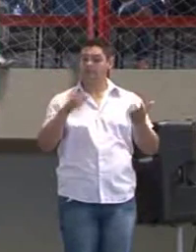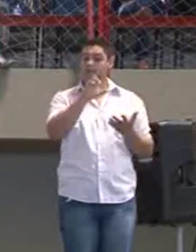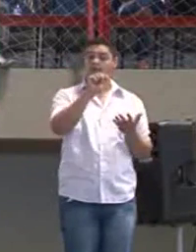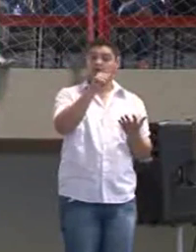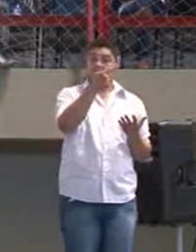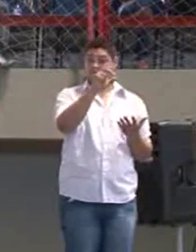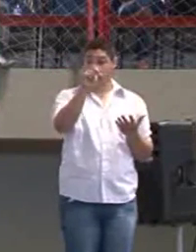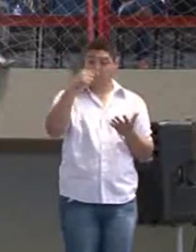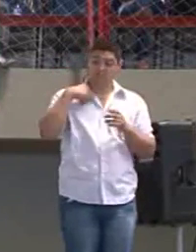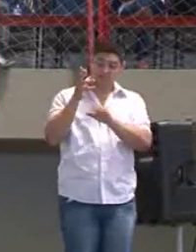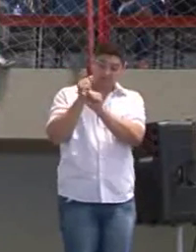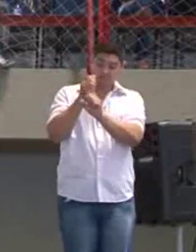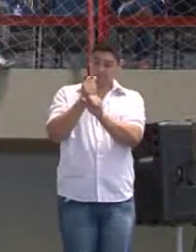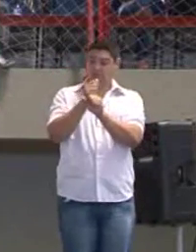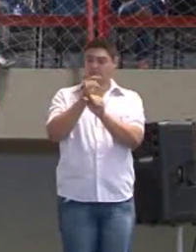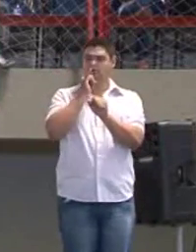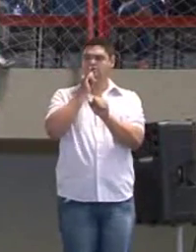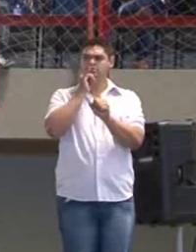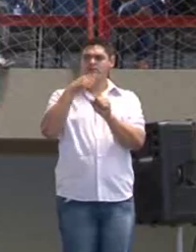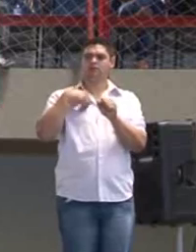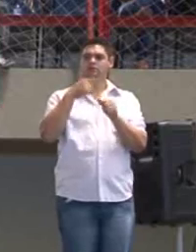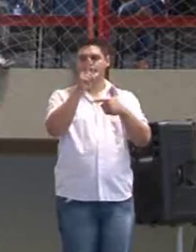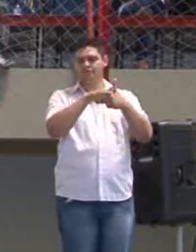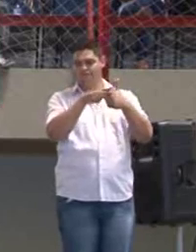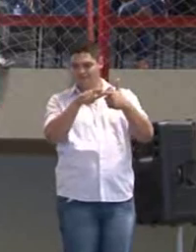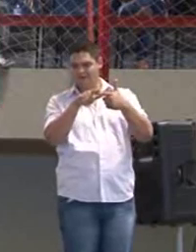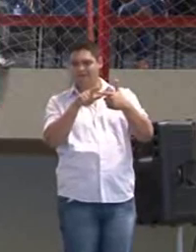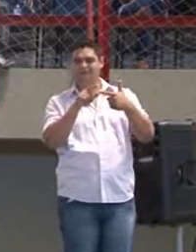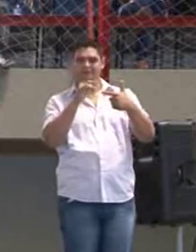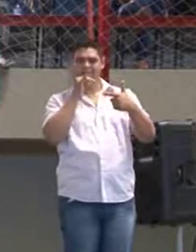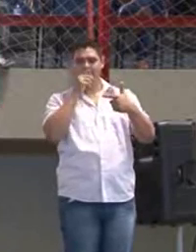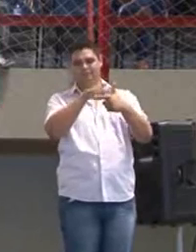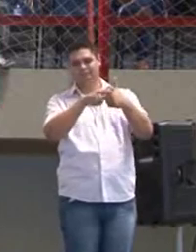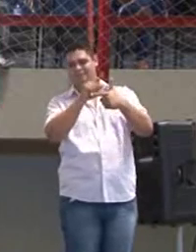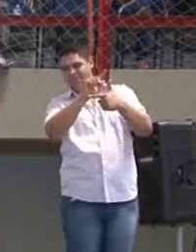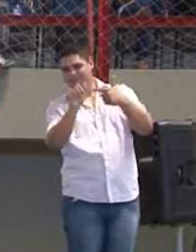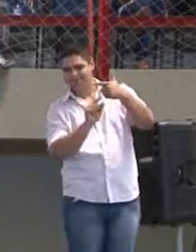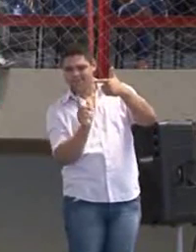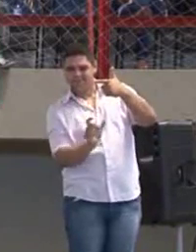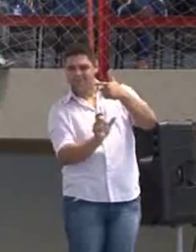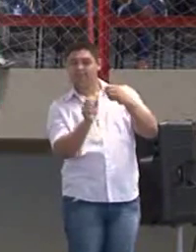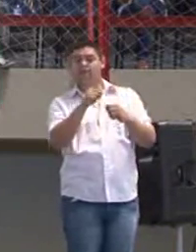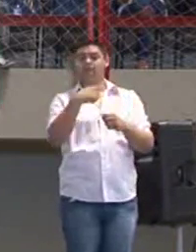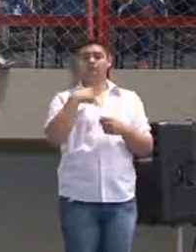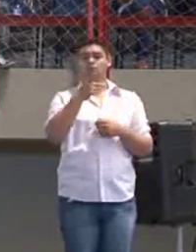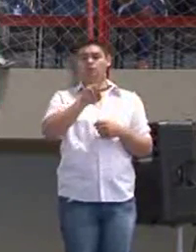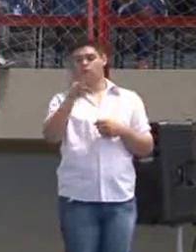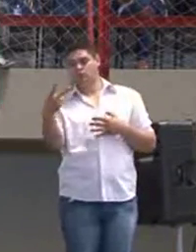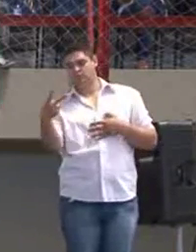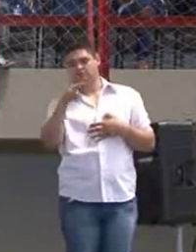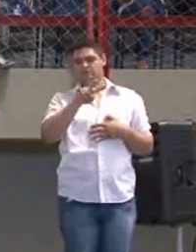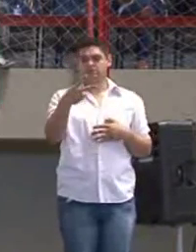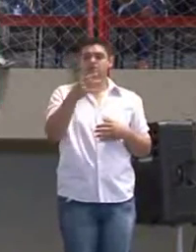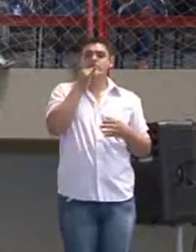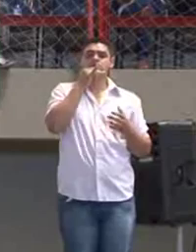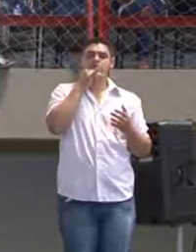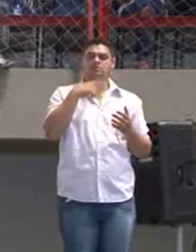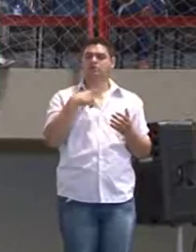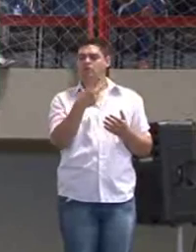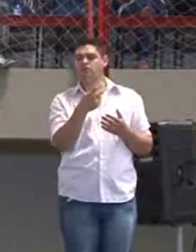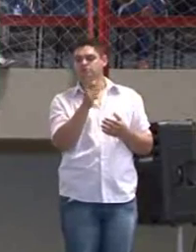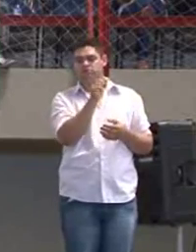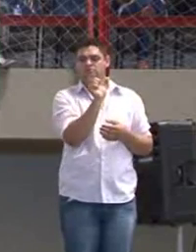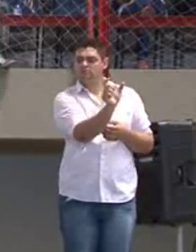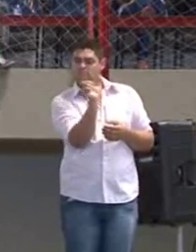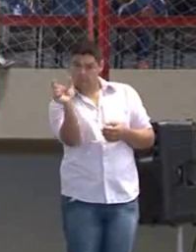o resultado de uma divisão. Se você fizer uma divisão entre duas grandezas, se você fizer uma divisão entre dois